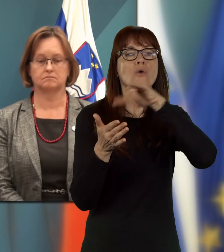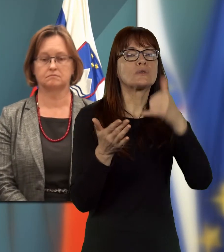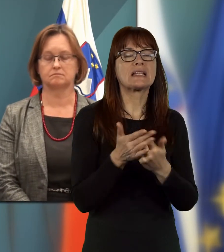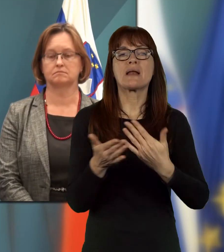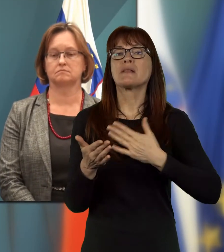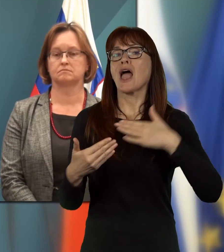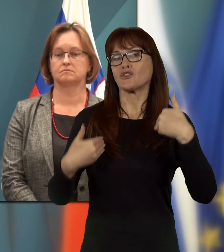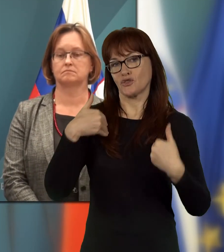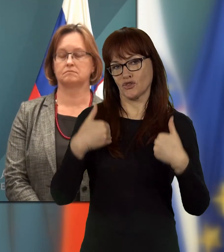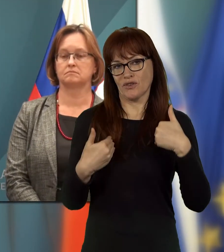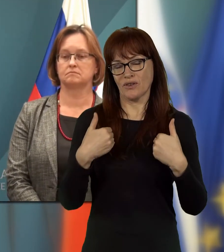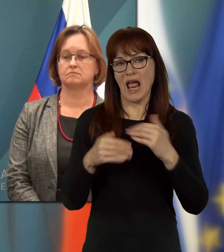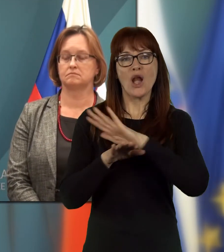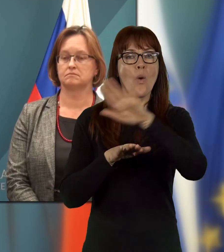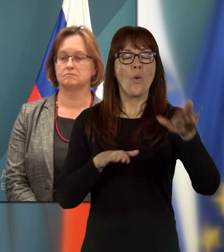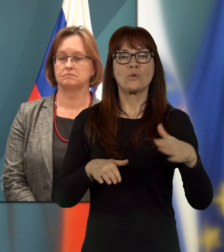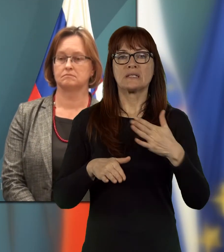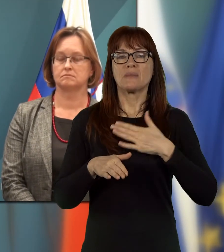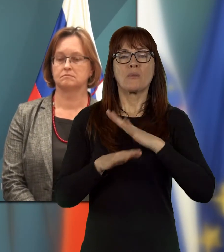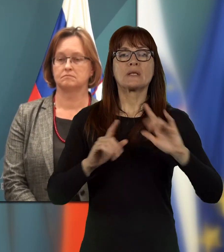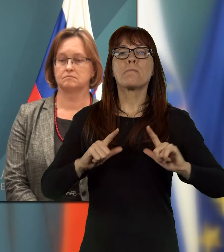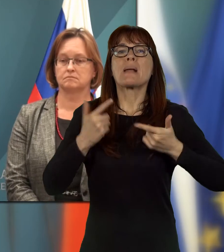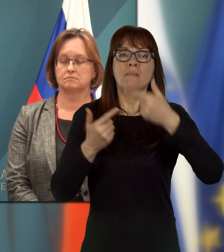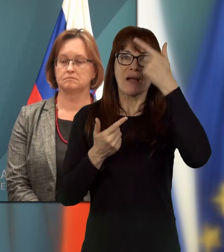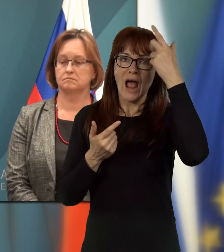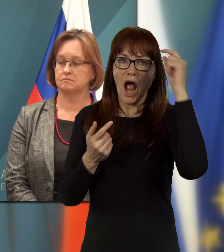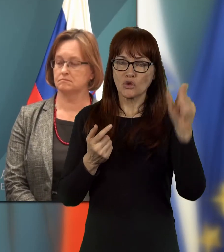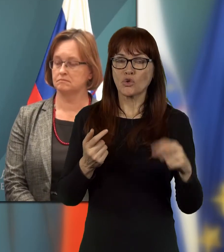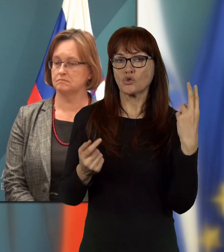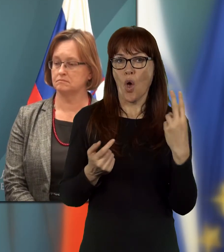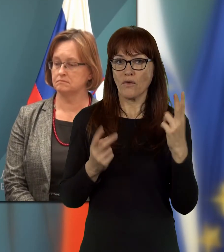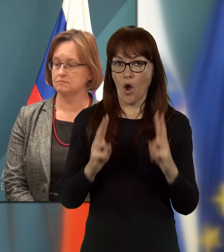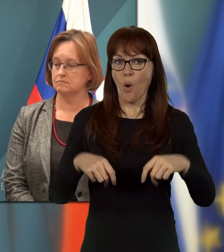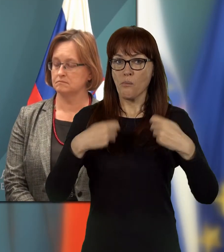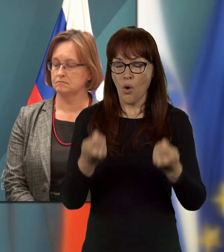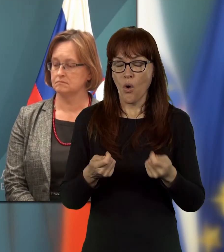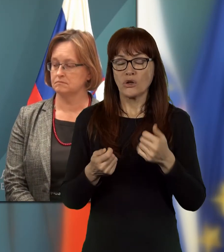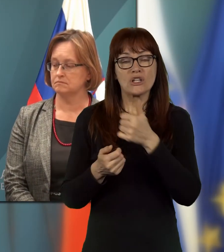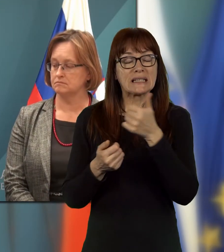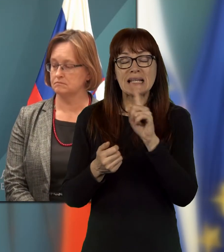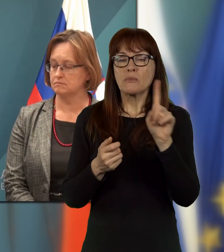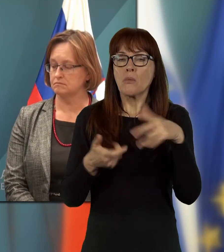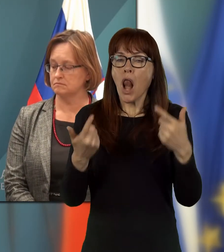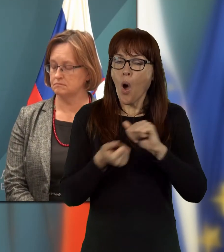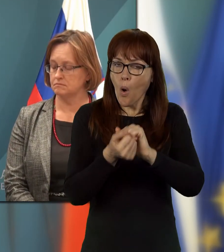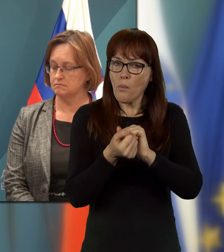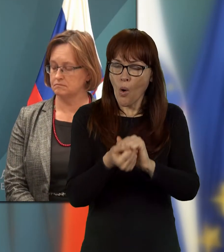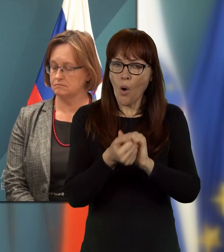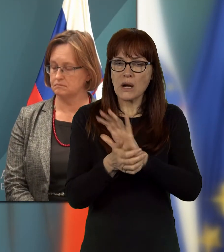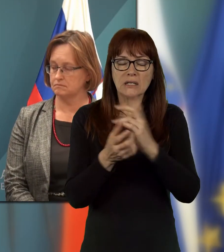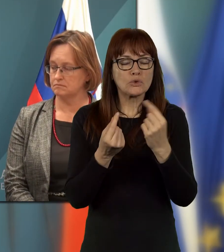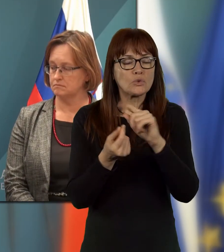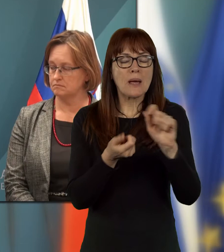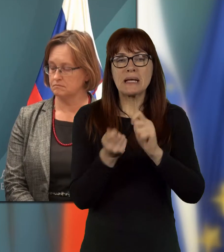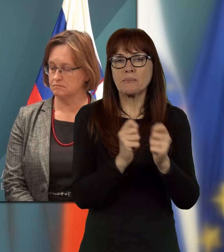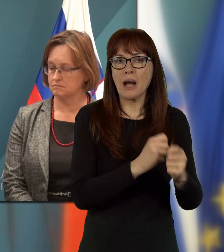v celem našem življenju bo vsem nam, vsakemu prebivalcu Slovenije omogočalo, ne da se bo lahko boril z